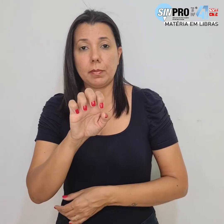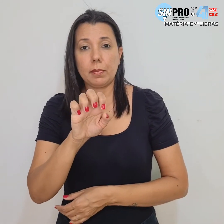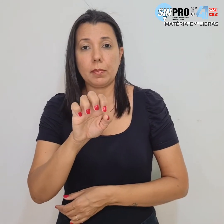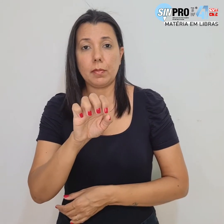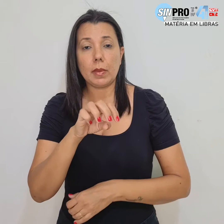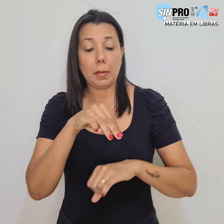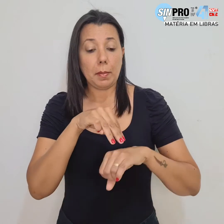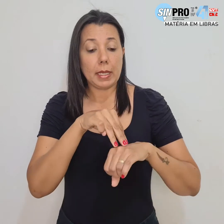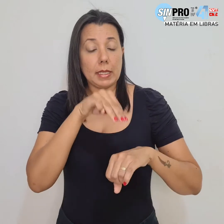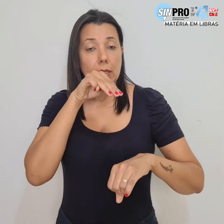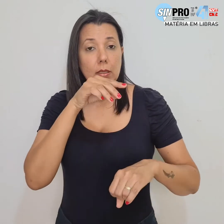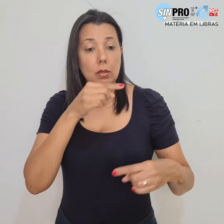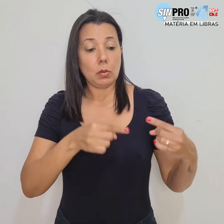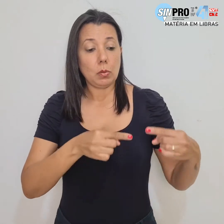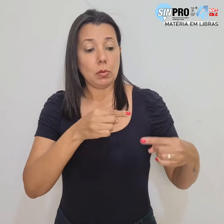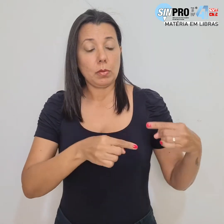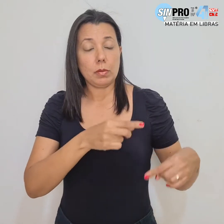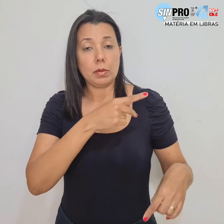mestrando em políticas públicas